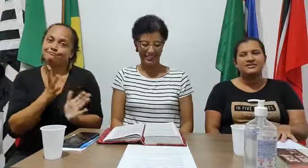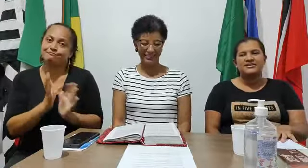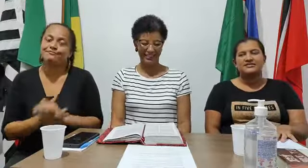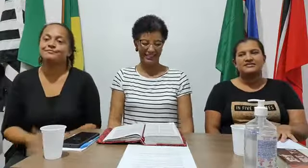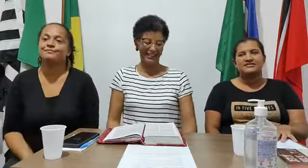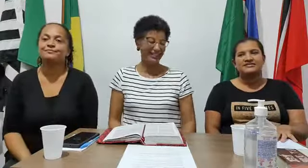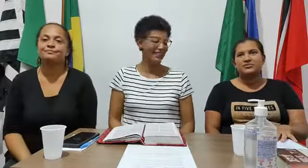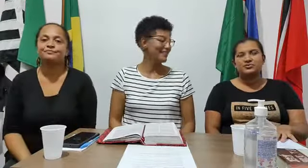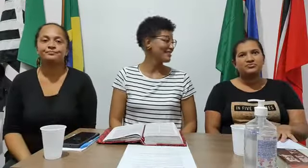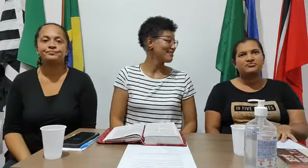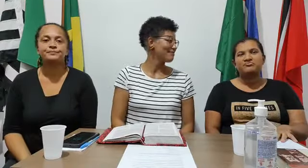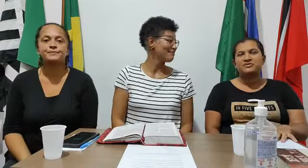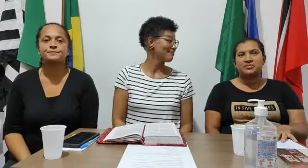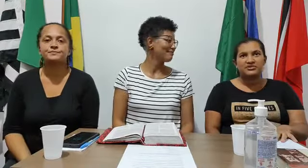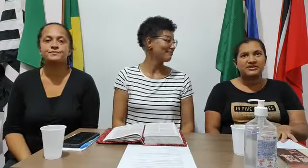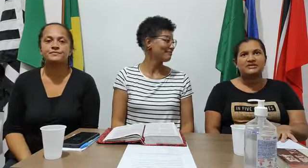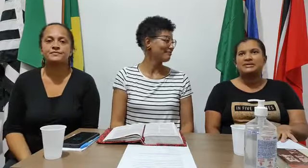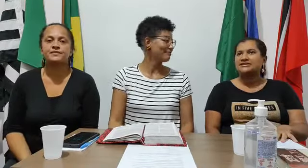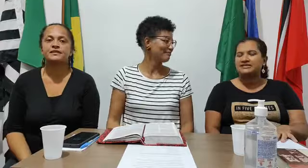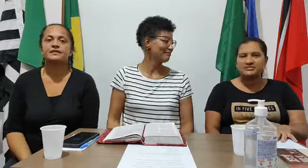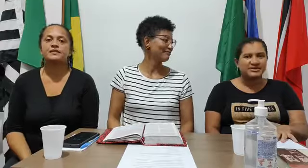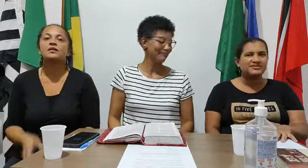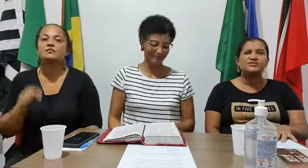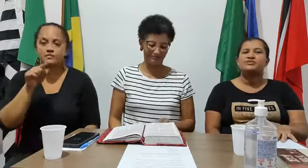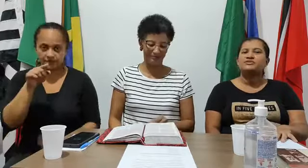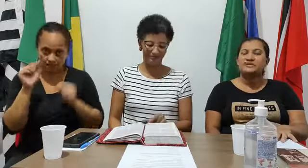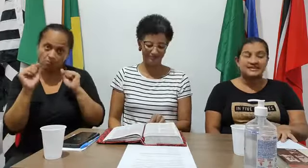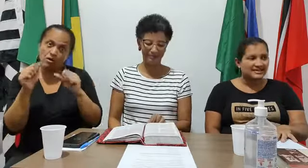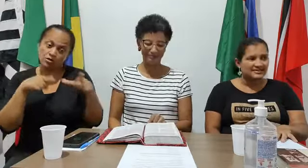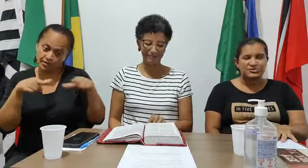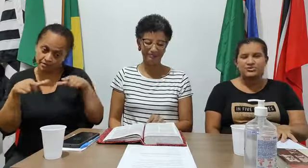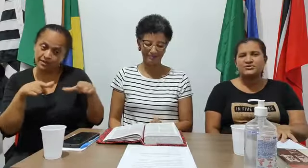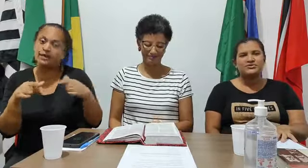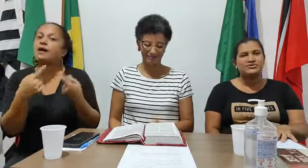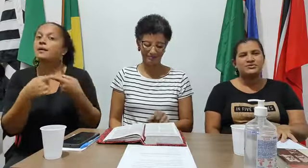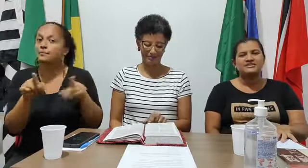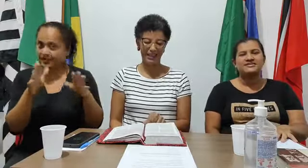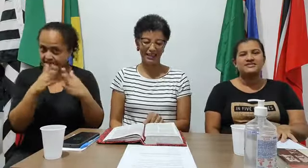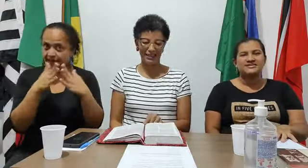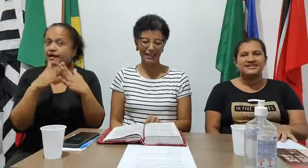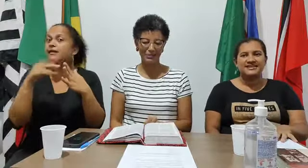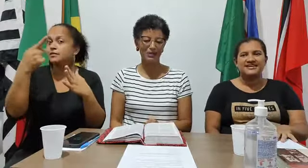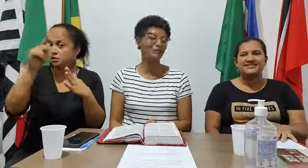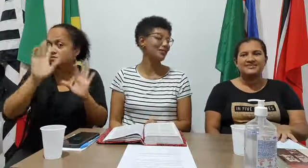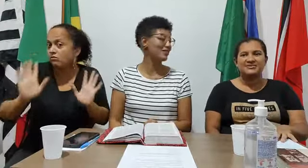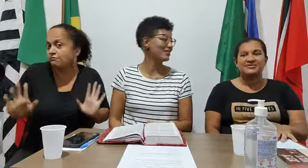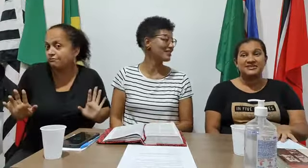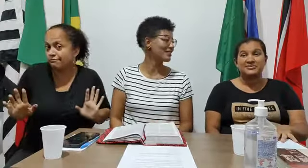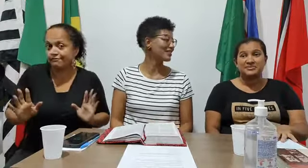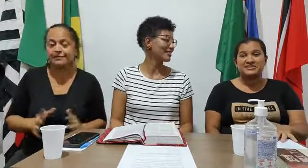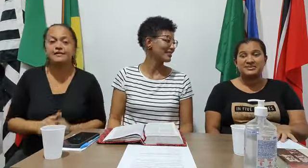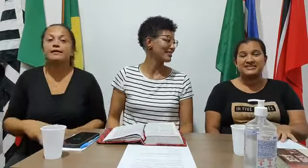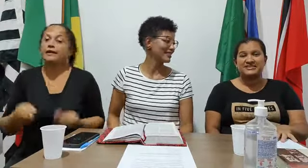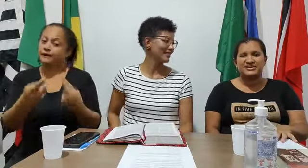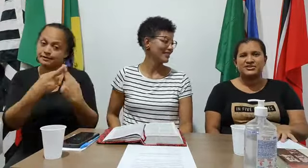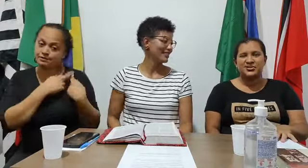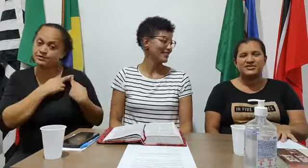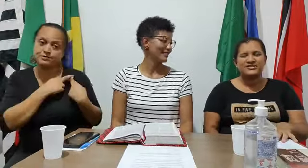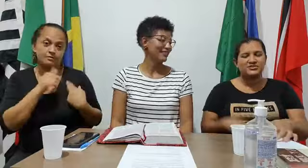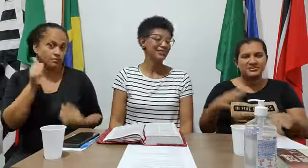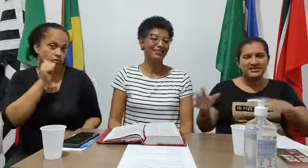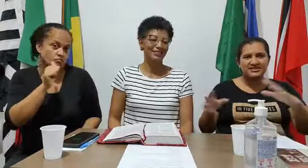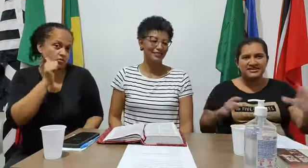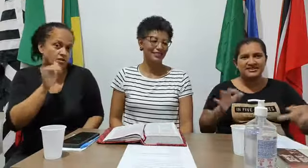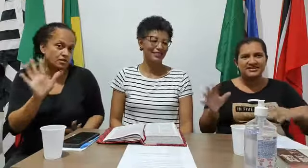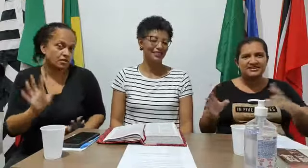Entendeu? Então, você pode estar trabalhando a semana toda, mas a casa continua sua. A responsabilidade Então, a responsabilidade é